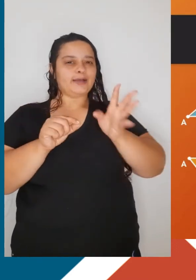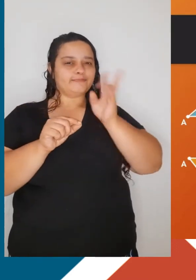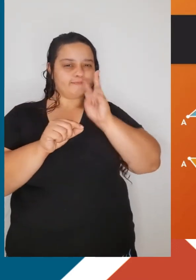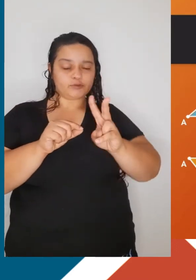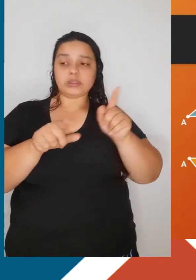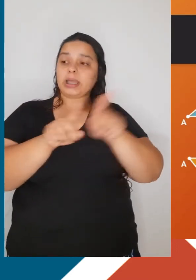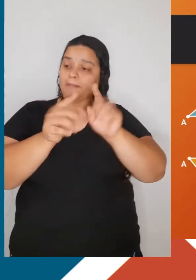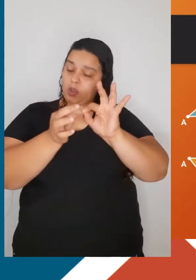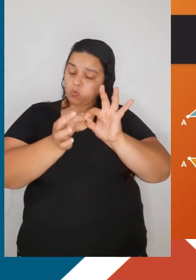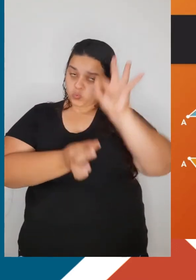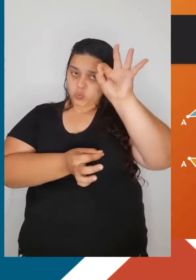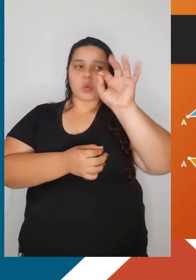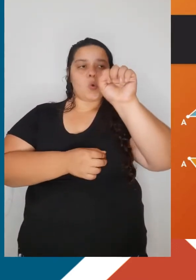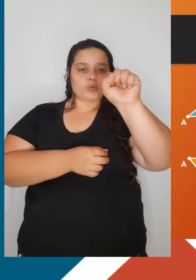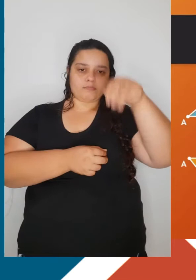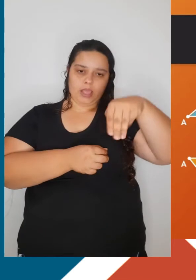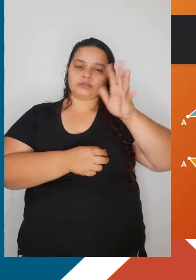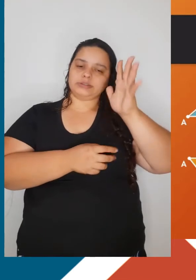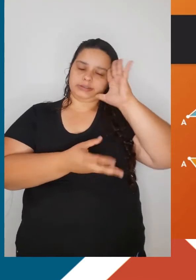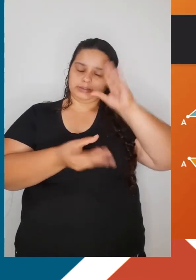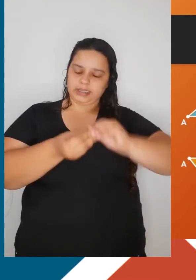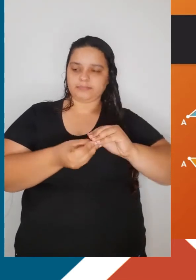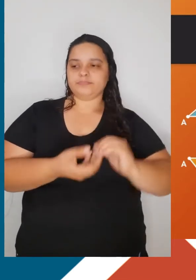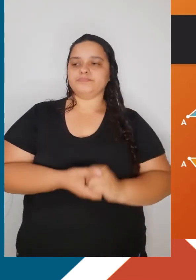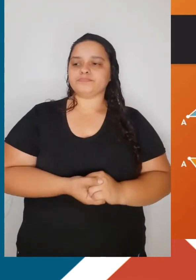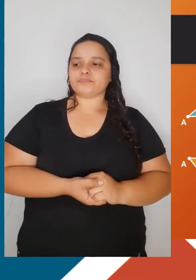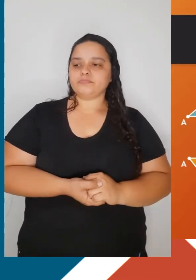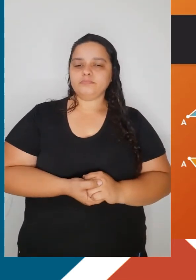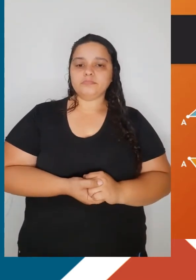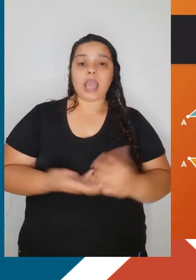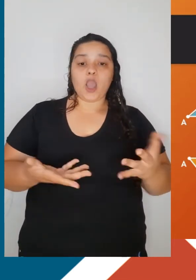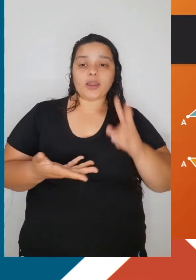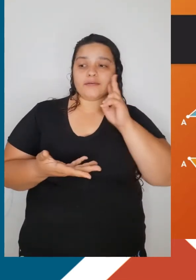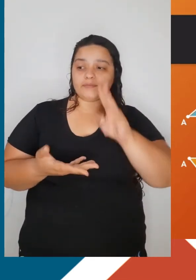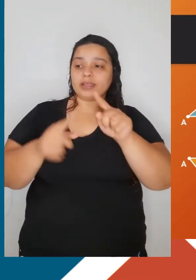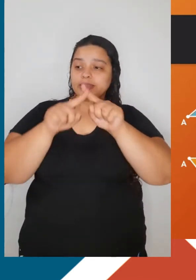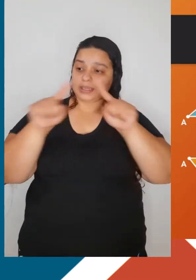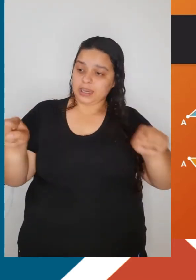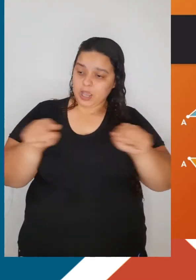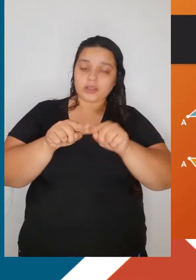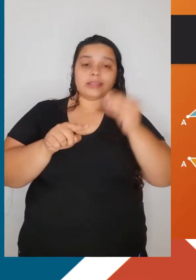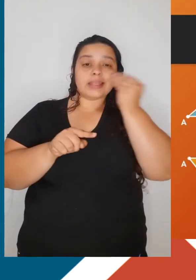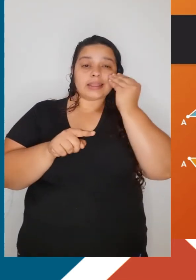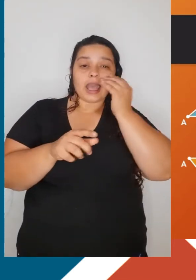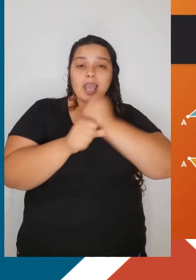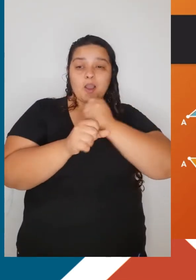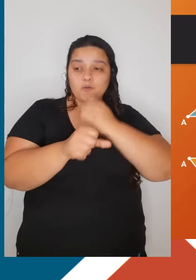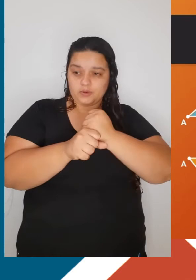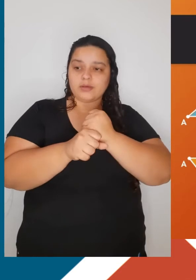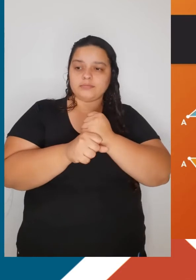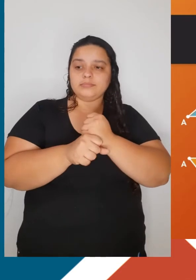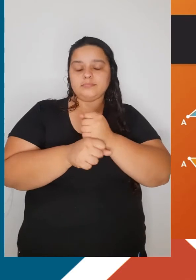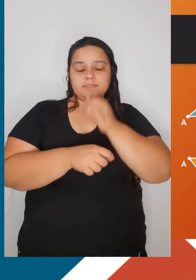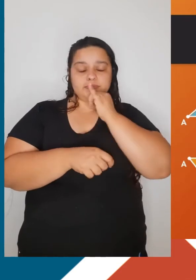também conhecemos sua altura, que é 8 metros. Então tomaremos esse lado do triângulo como base para calcular nossa